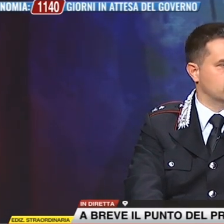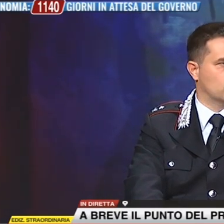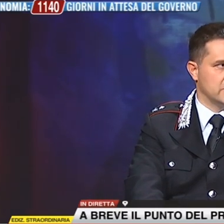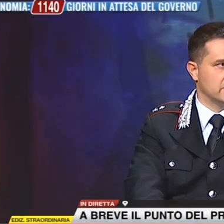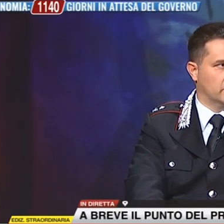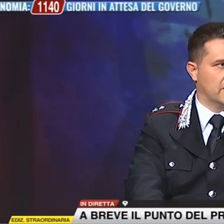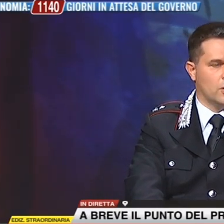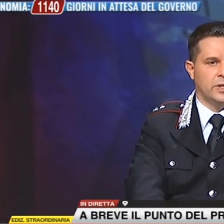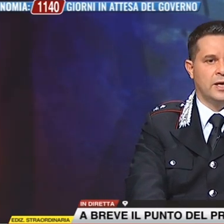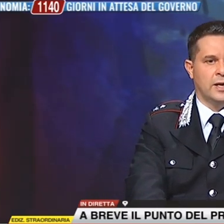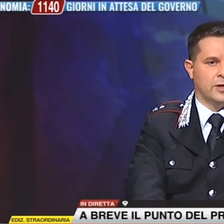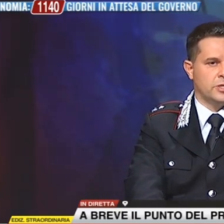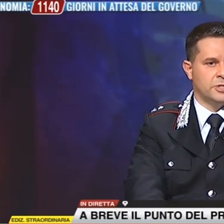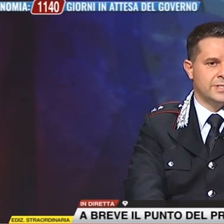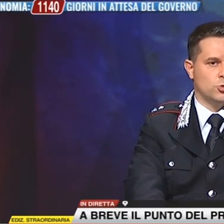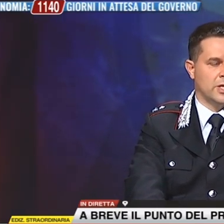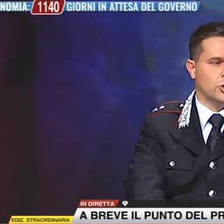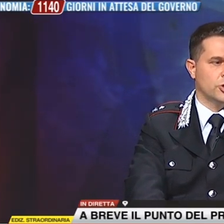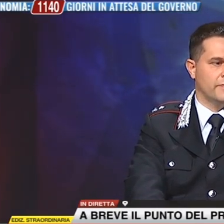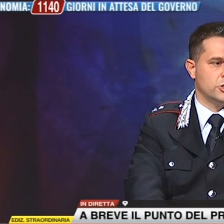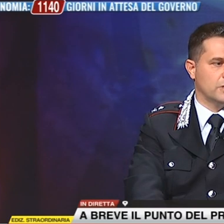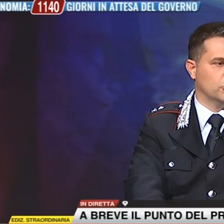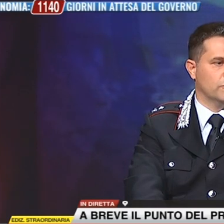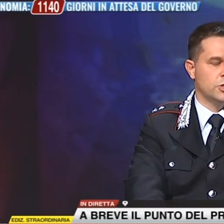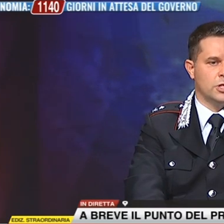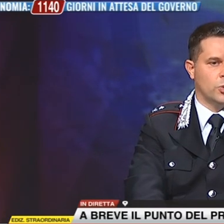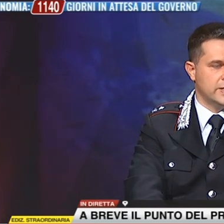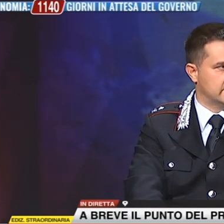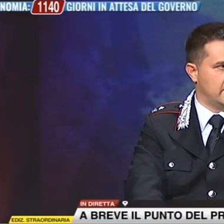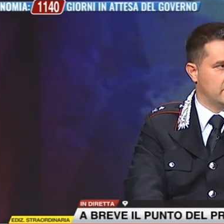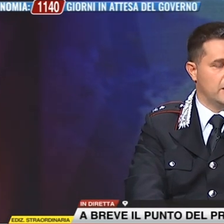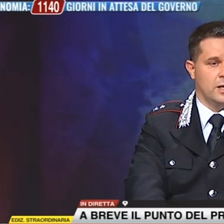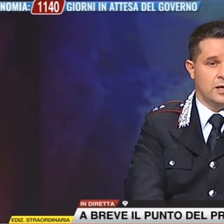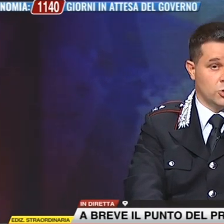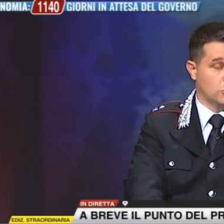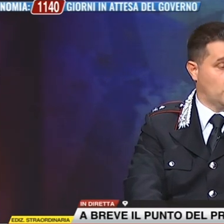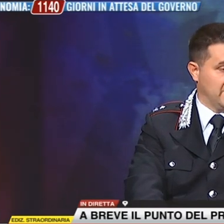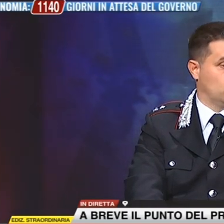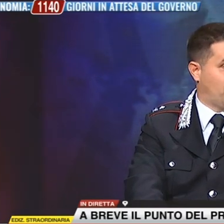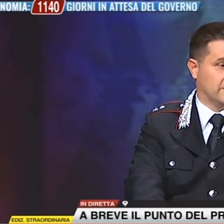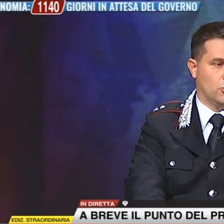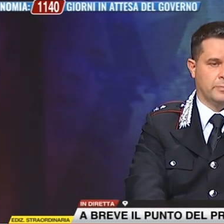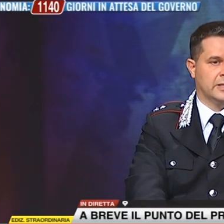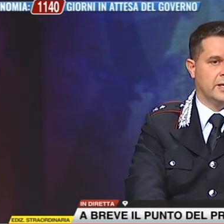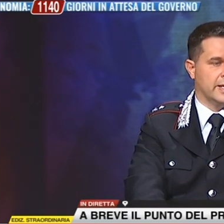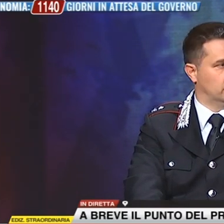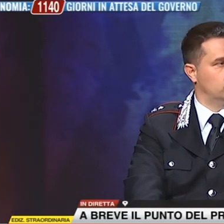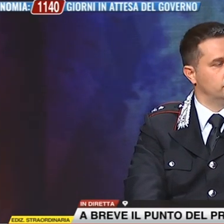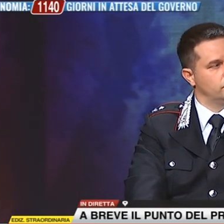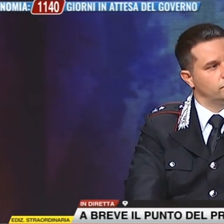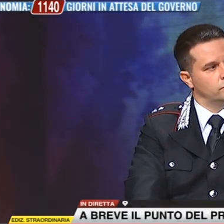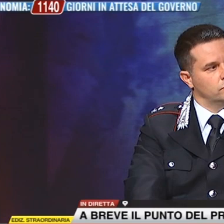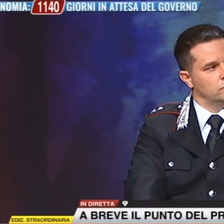anche rassicurazione. Quindi la nostra presenza sul territorio deve essere un motivo di sicurezza in questo momento particolarmente